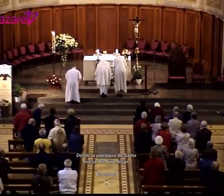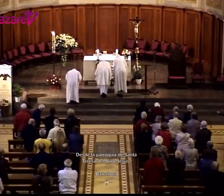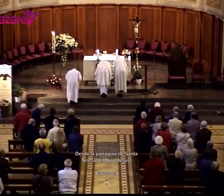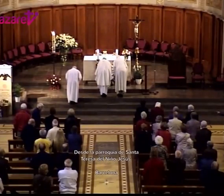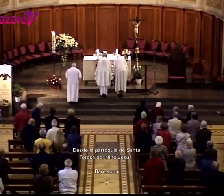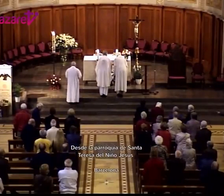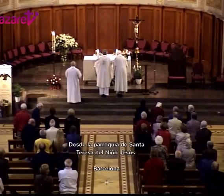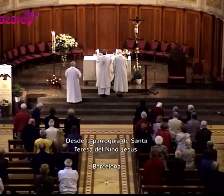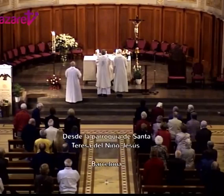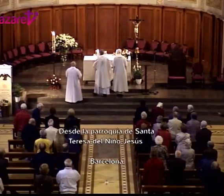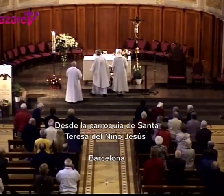entre nosotros.